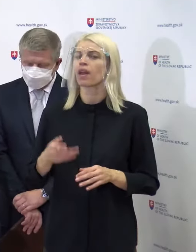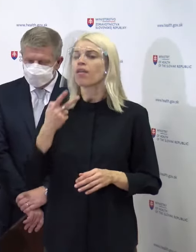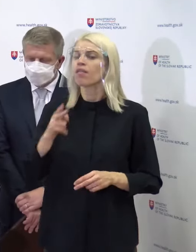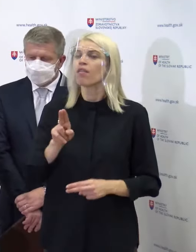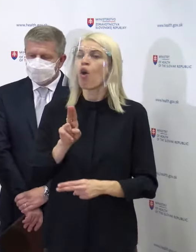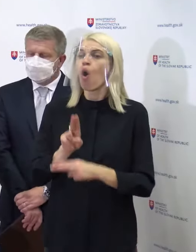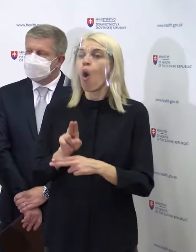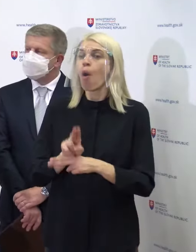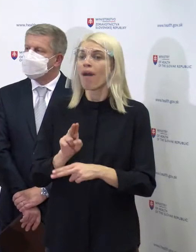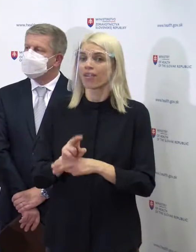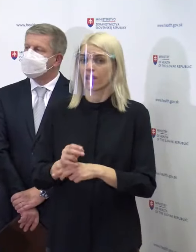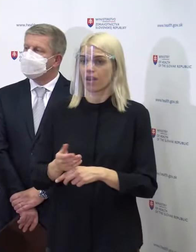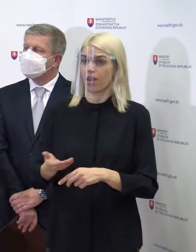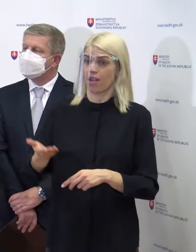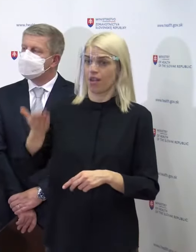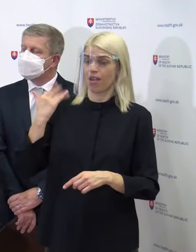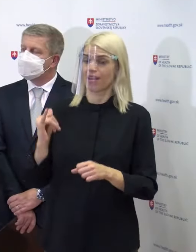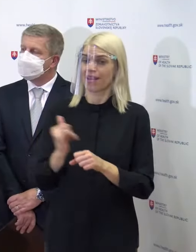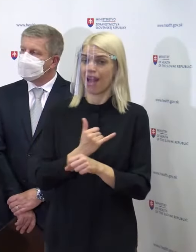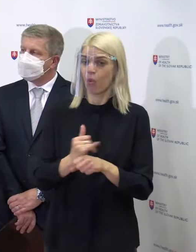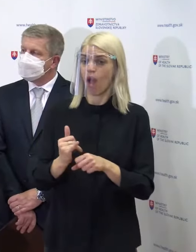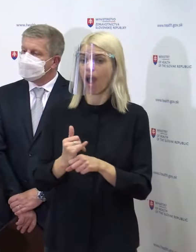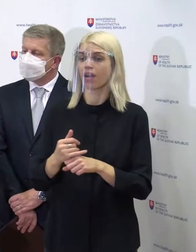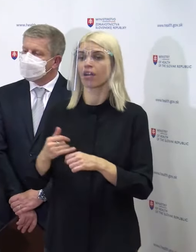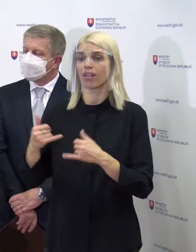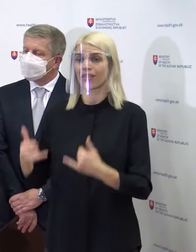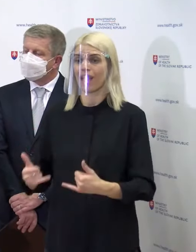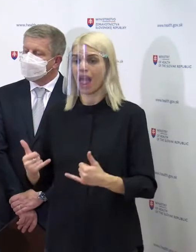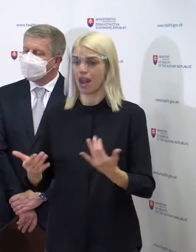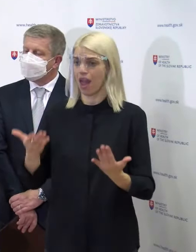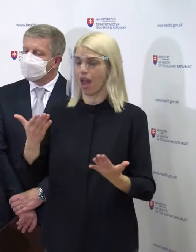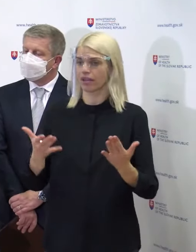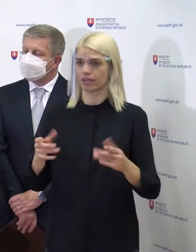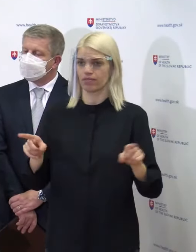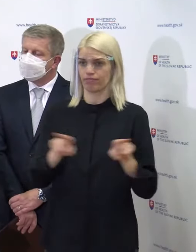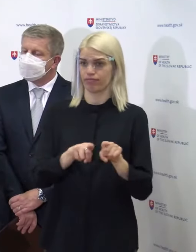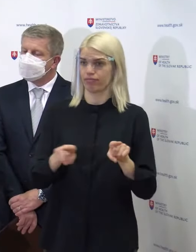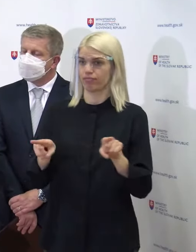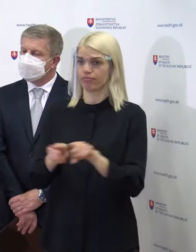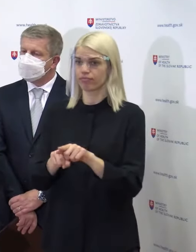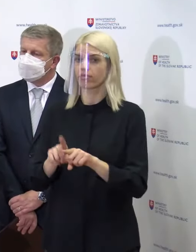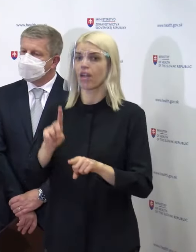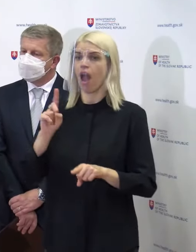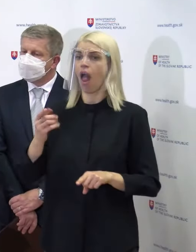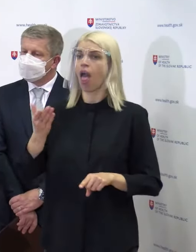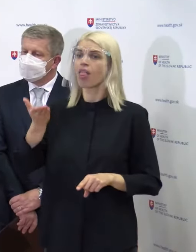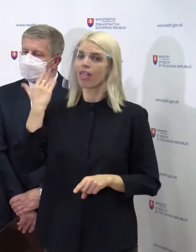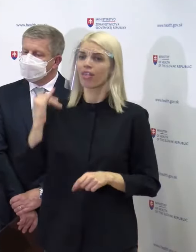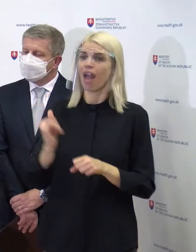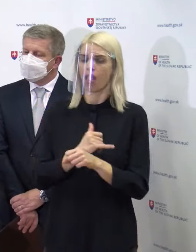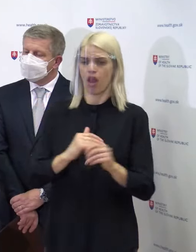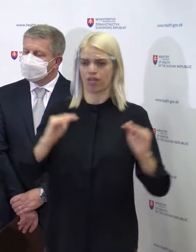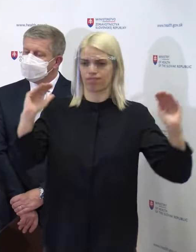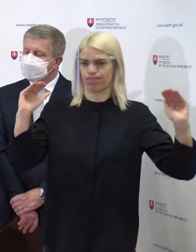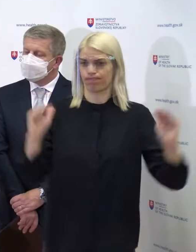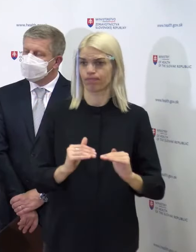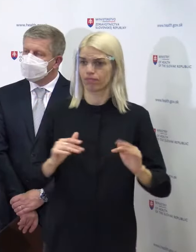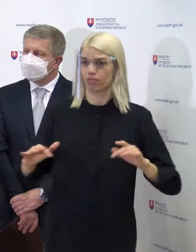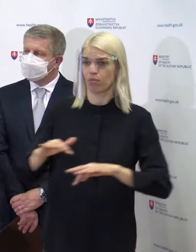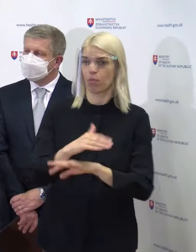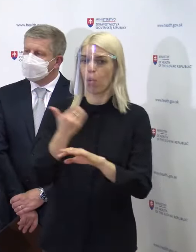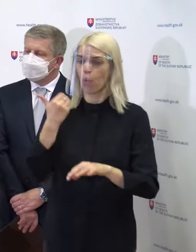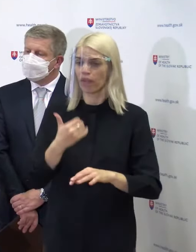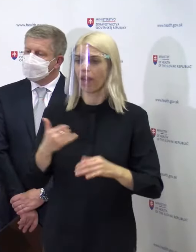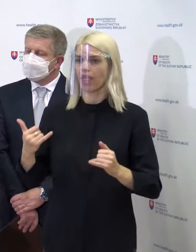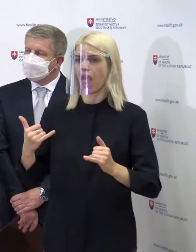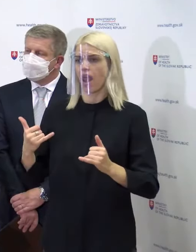sú totožné s tým, ako boli nastavené v januári, avšak nevidíme také úrovne poklesy mobility, ako tomu bolo v januári.